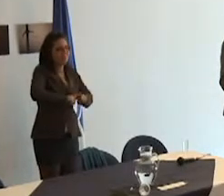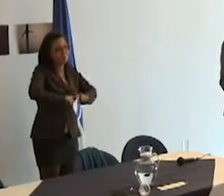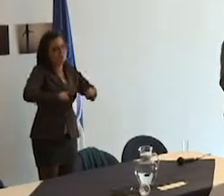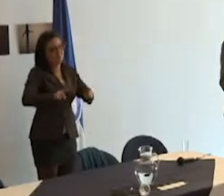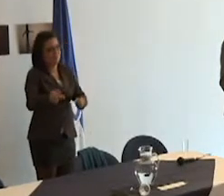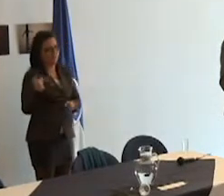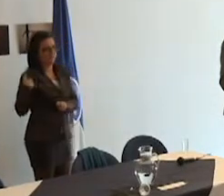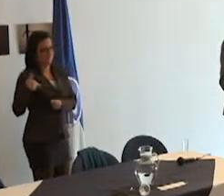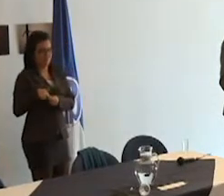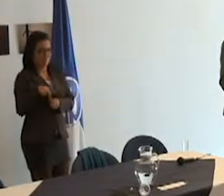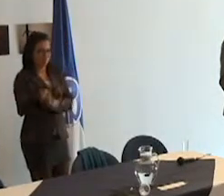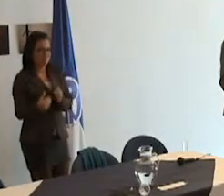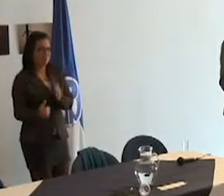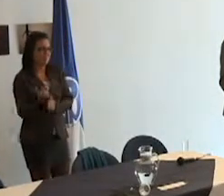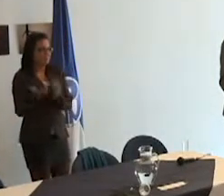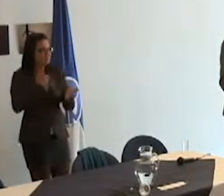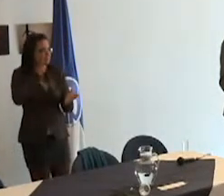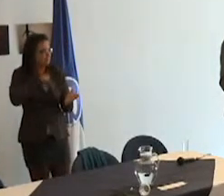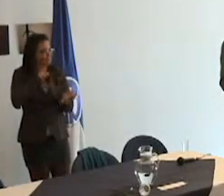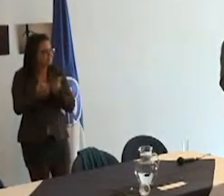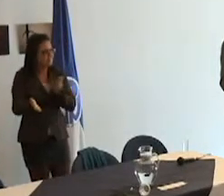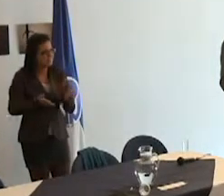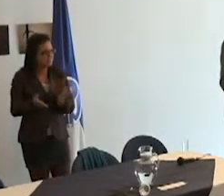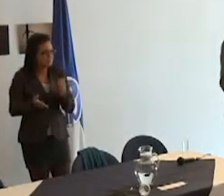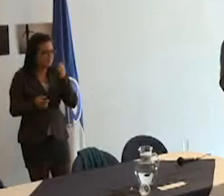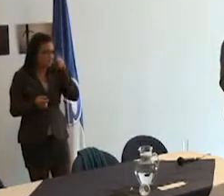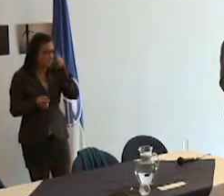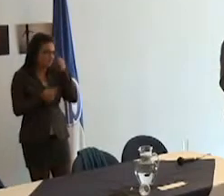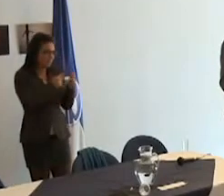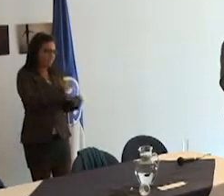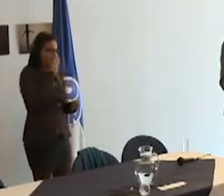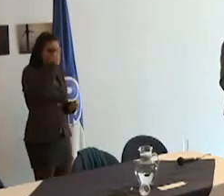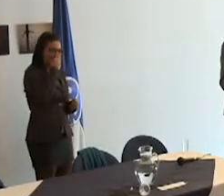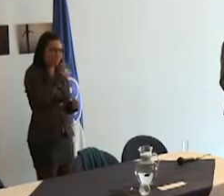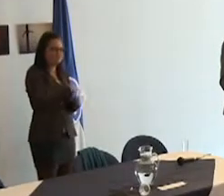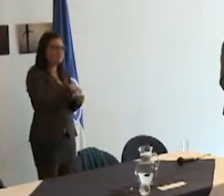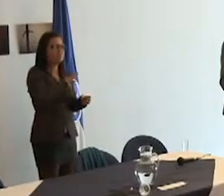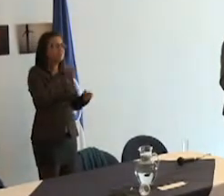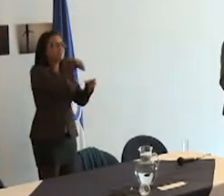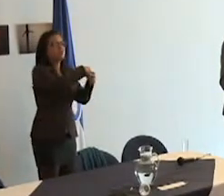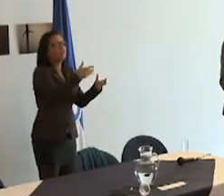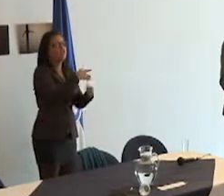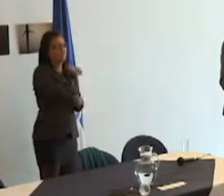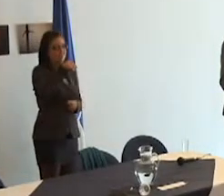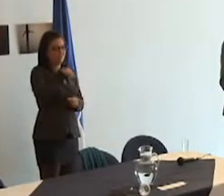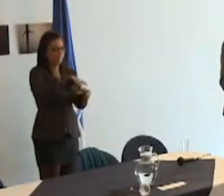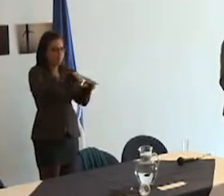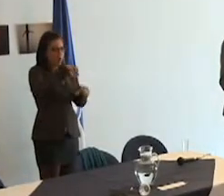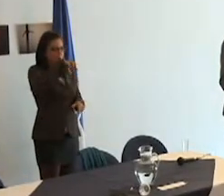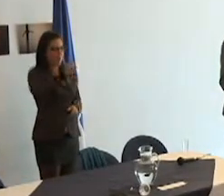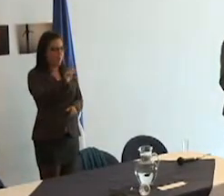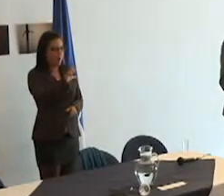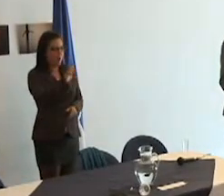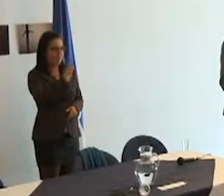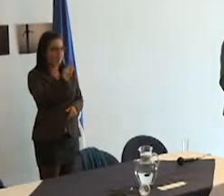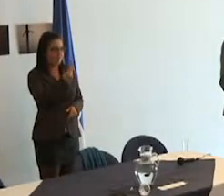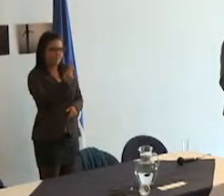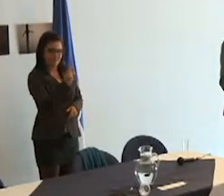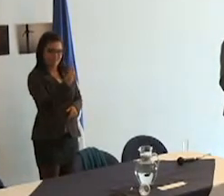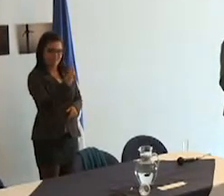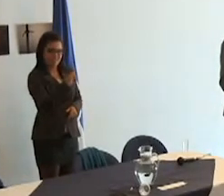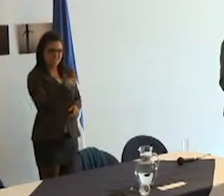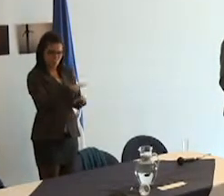a la servidumbre, muchos negros se escondieron en los palenques como una manera de resistencia al